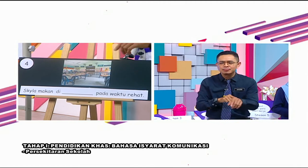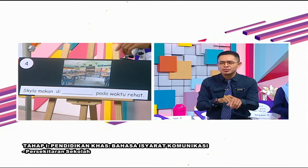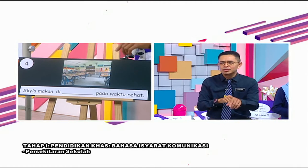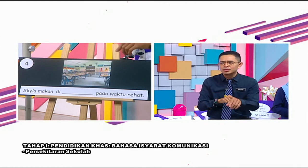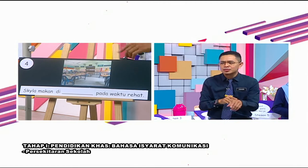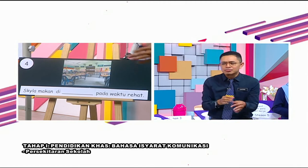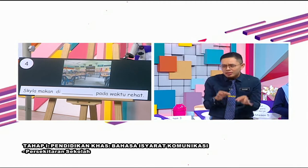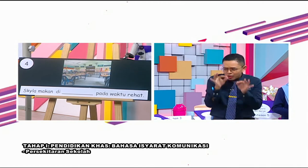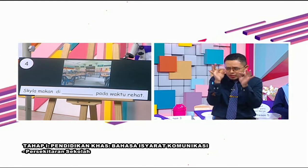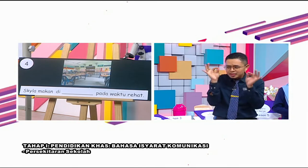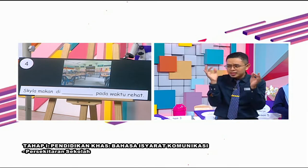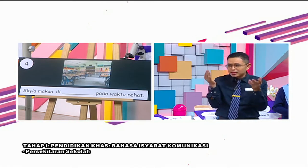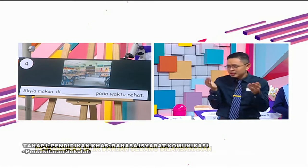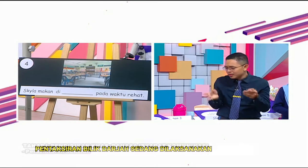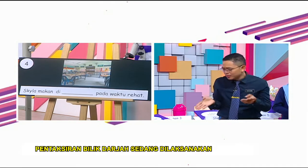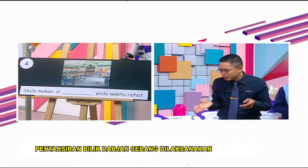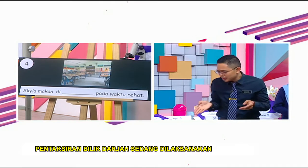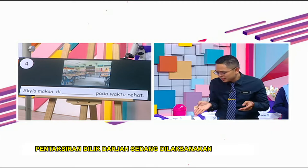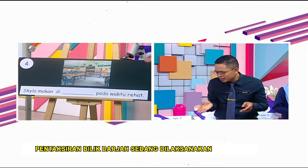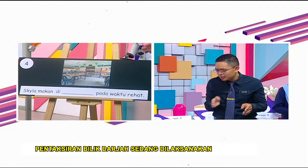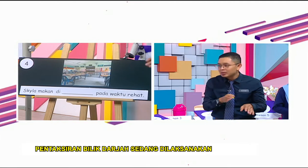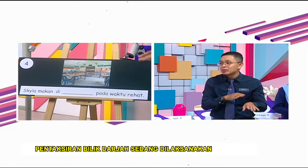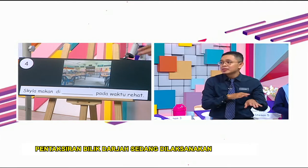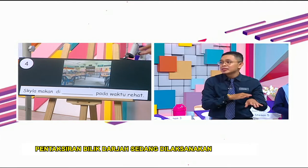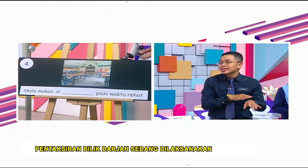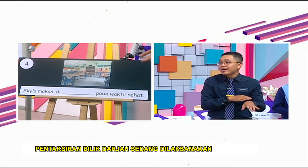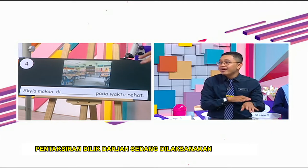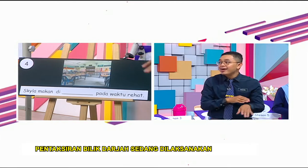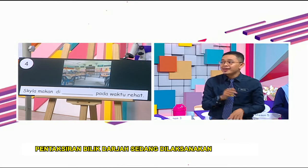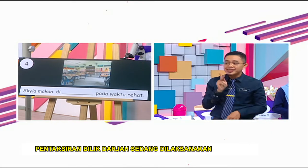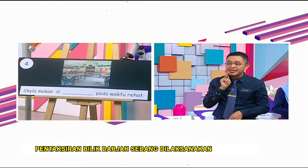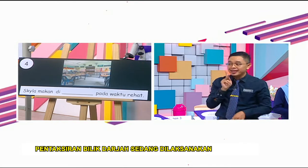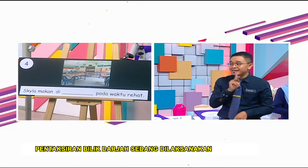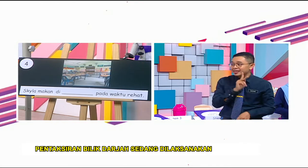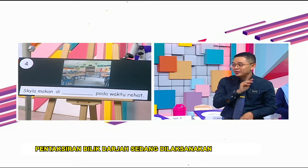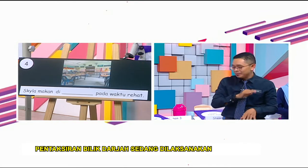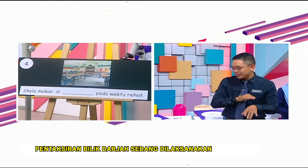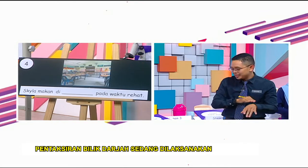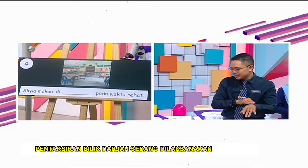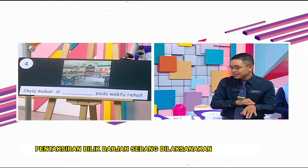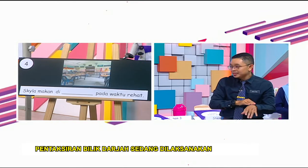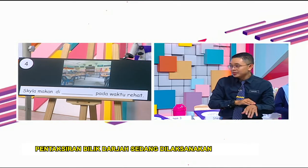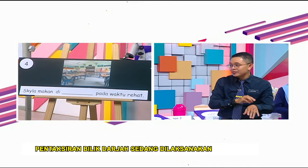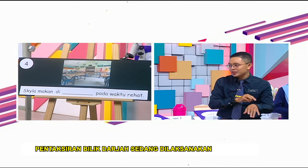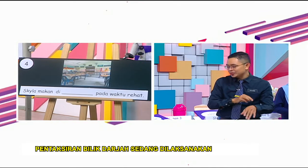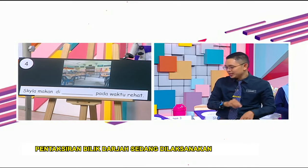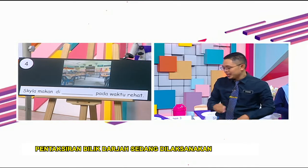Di. Tak tahu orang ni sekarang, tak tahu di mana. Kantin. Di kantin pada waktu